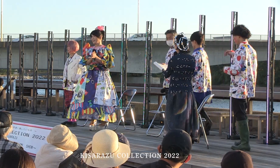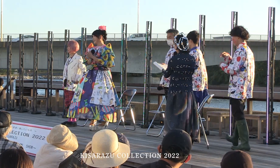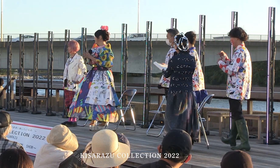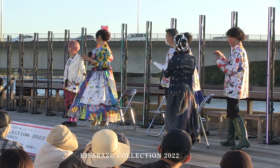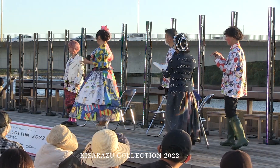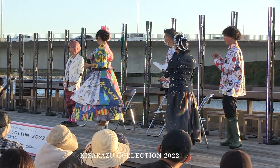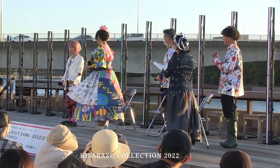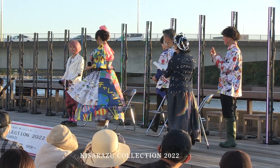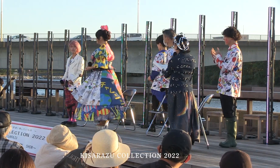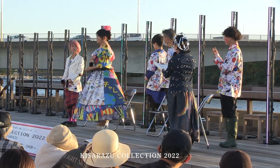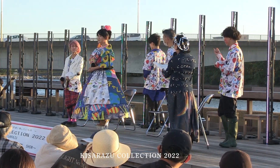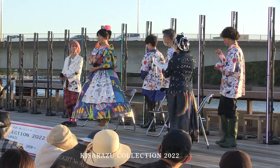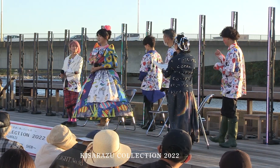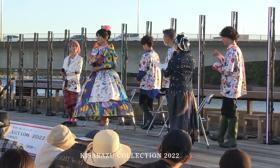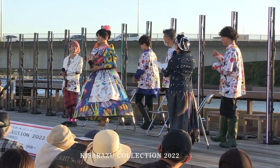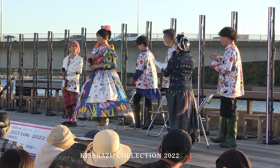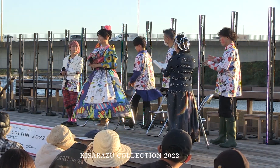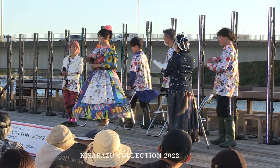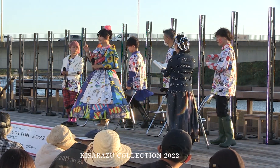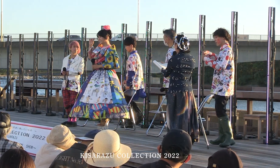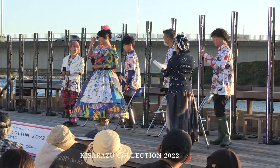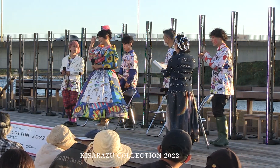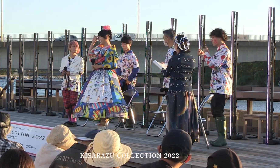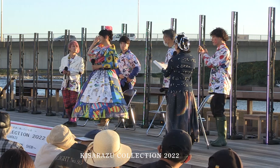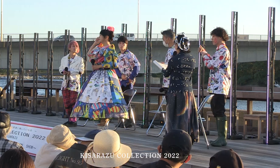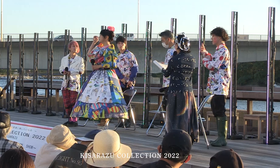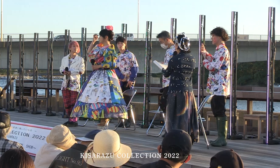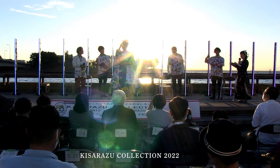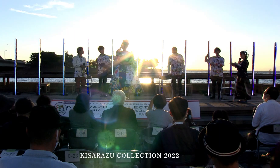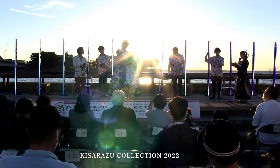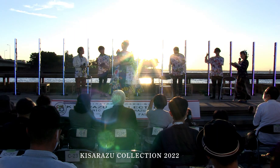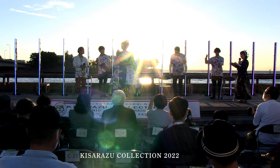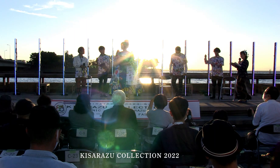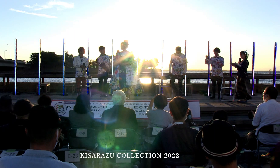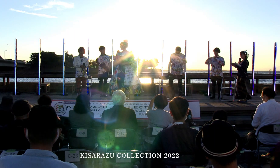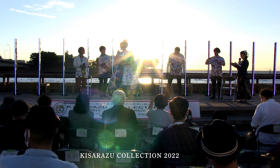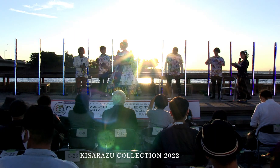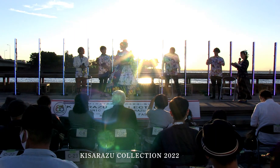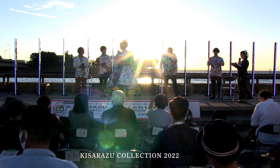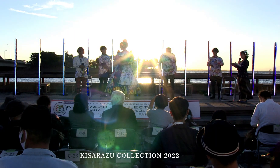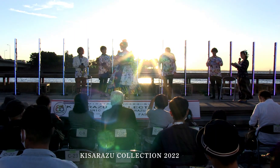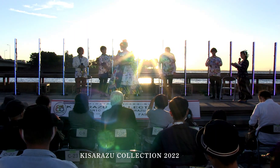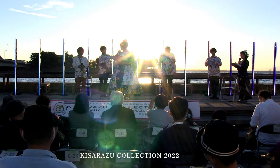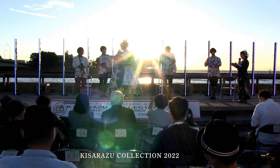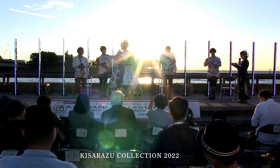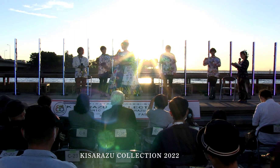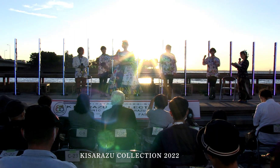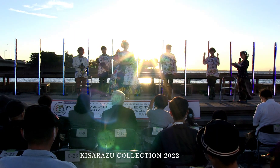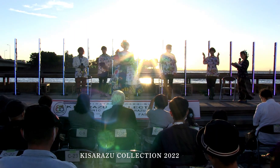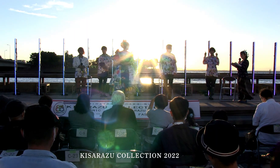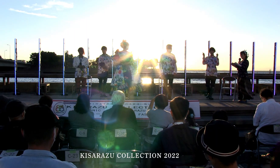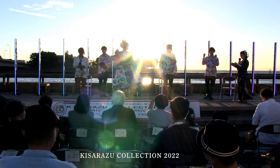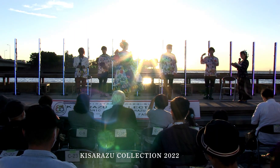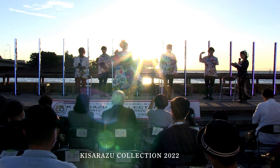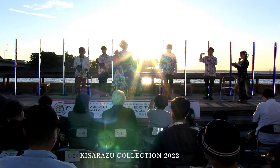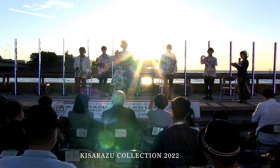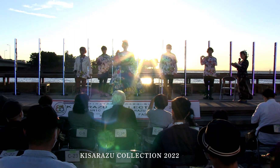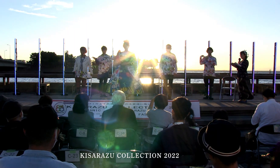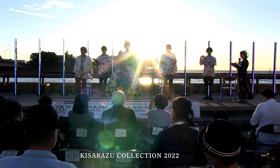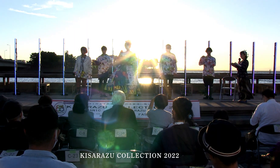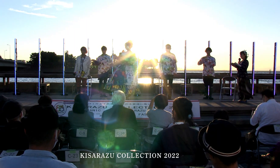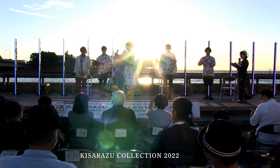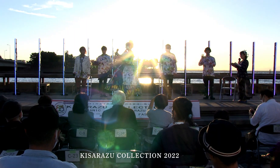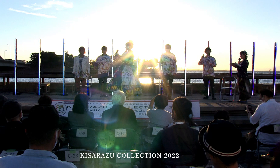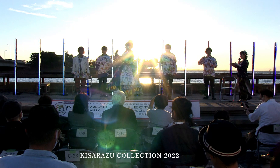市長の渡辺義倉様、今回のイベントをプロデュースしていただいたファッションブランド天保の